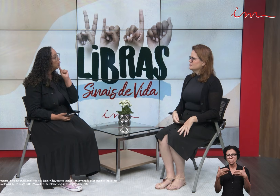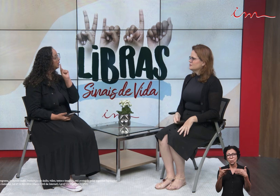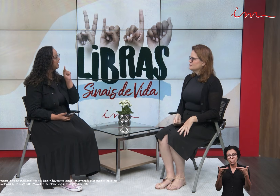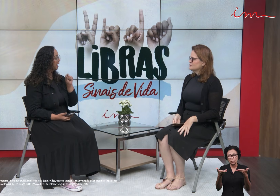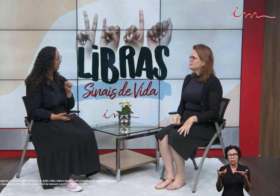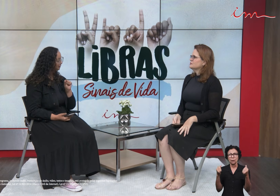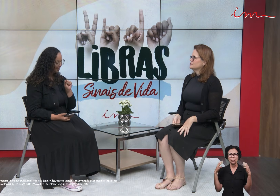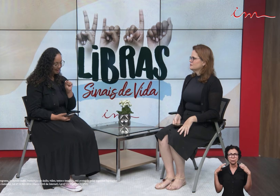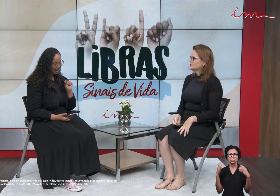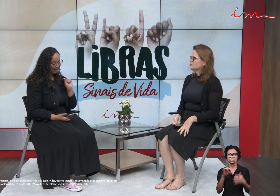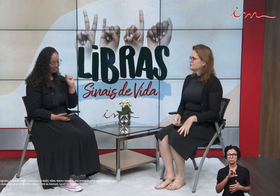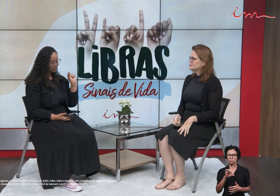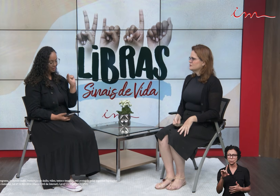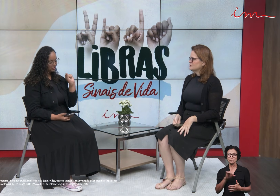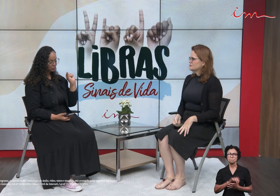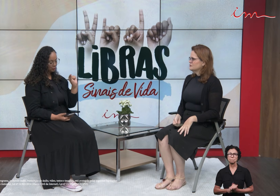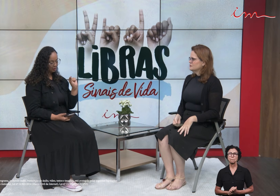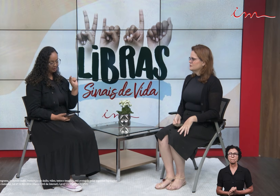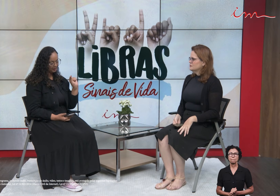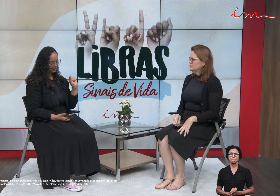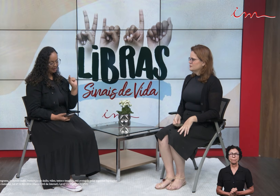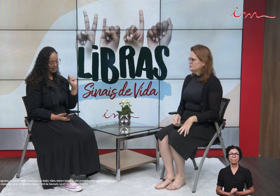direção do olhar, né,